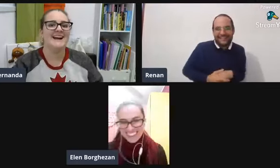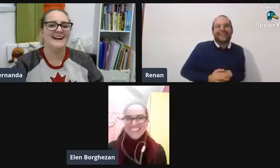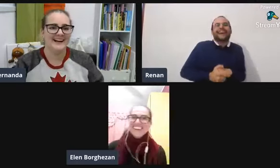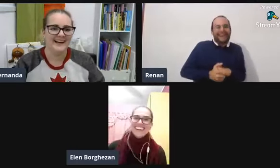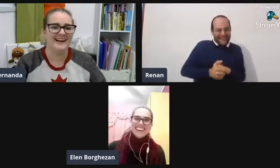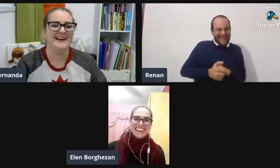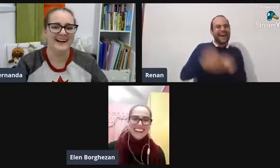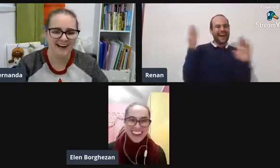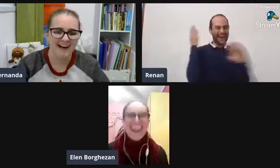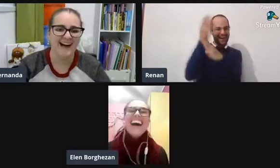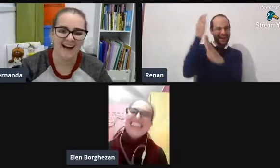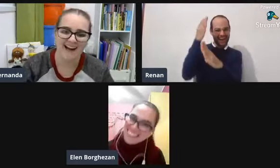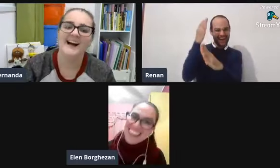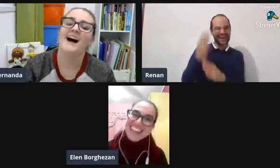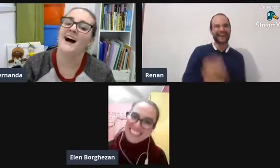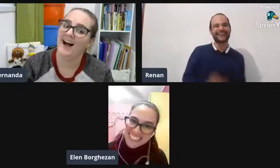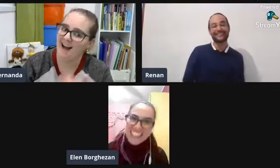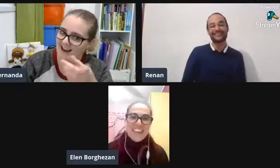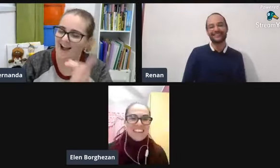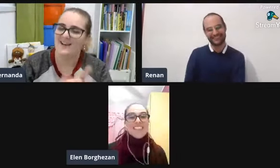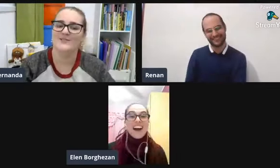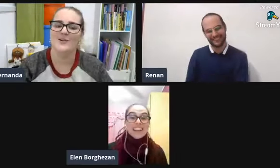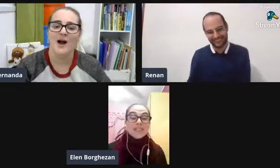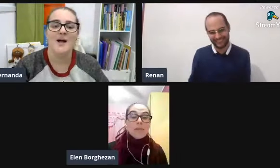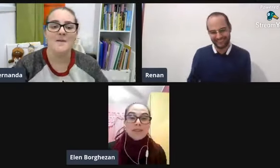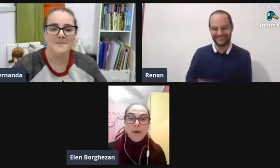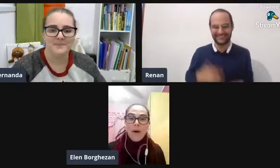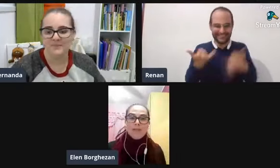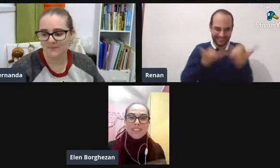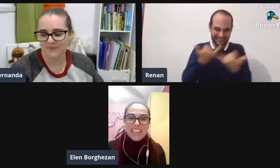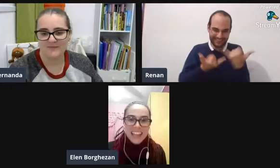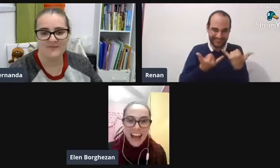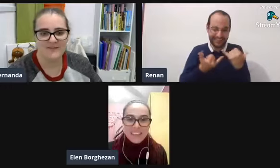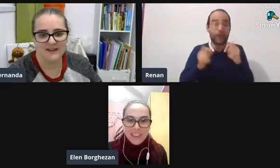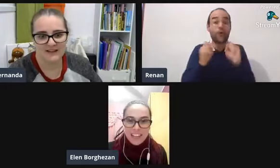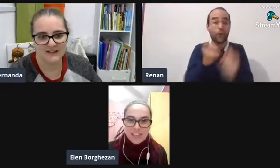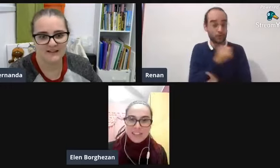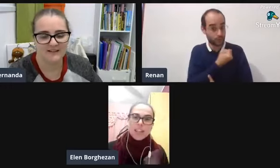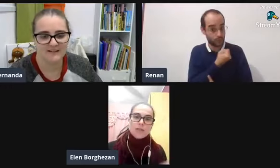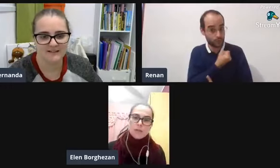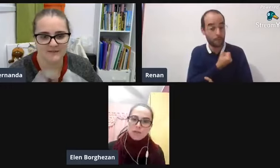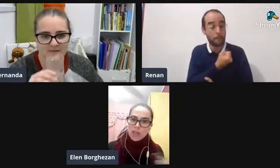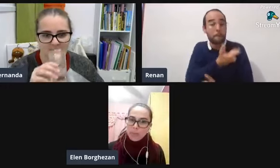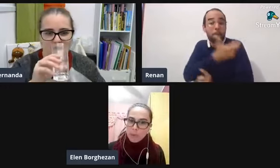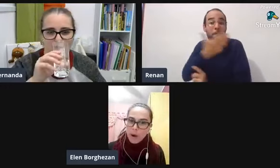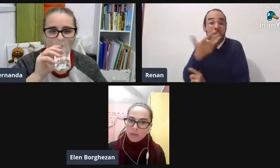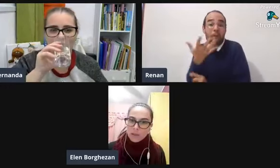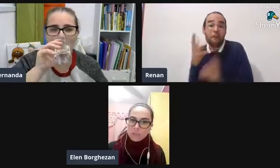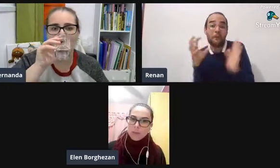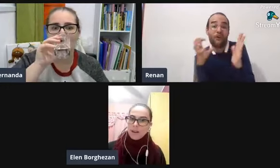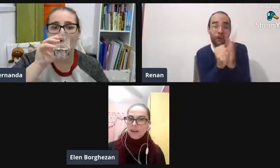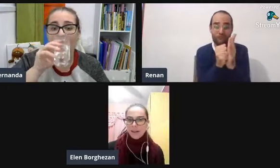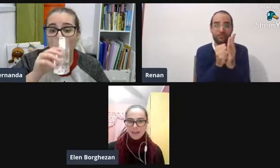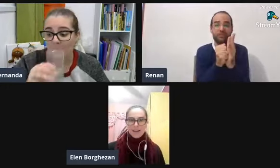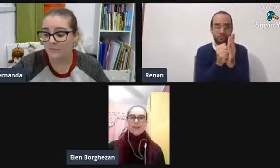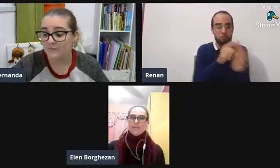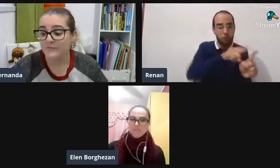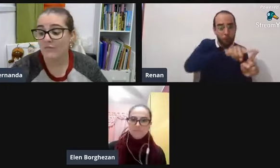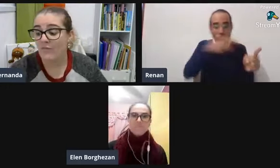Ganhei, né? Sim. Mas olha, número considerável, hein, de inscritos de um dia para o outro.